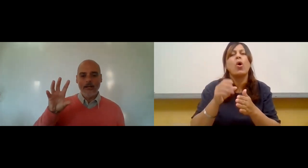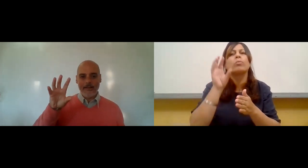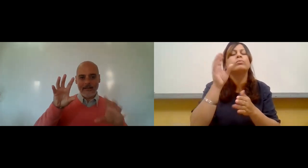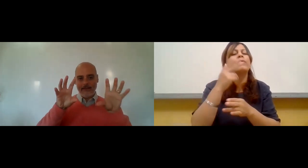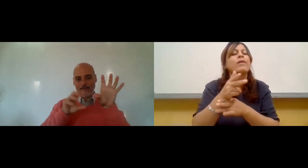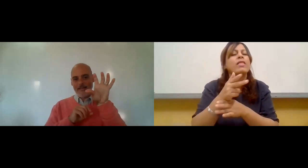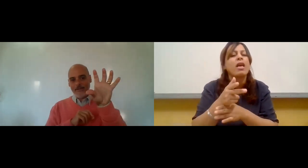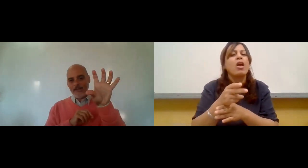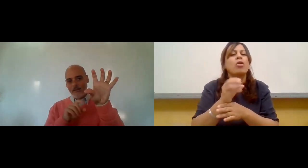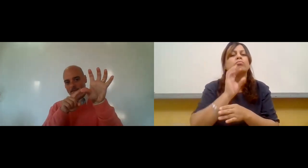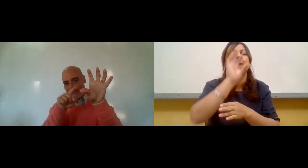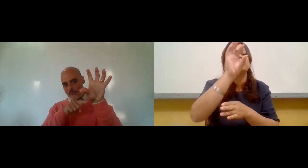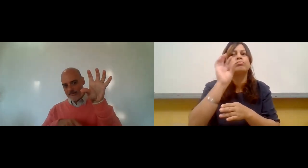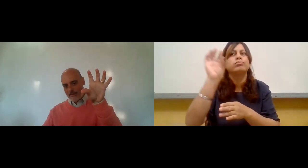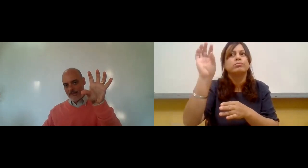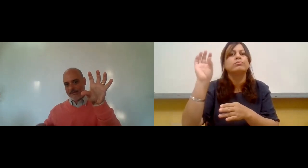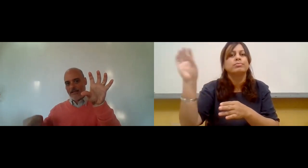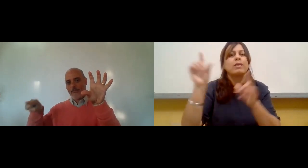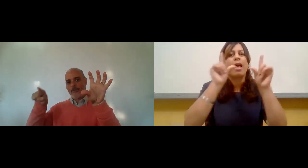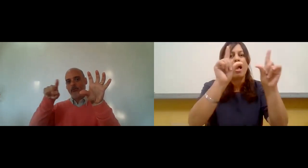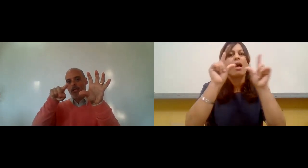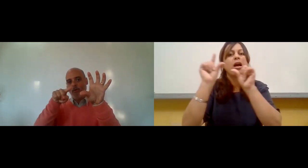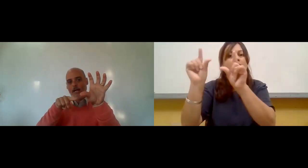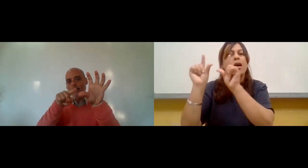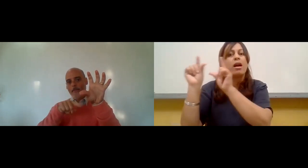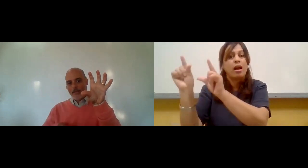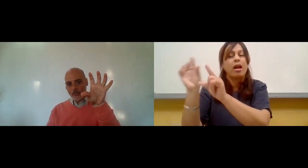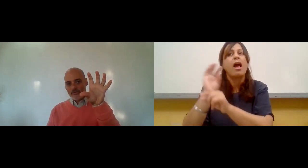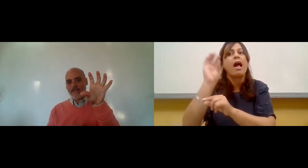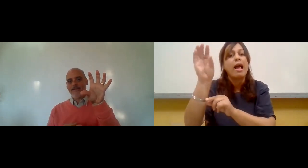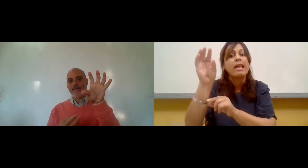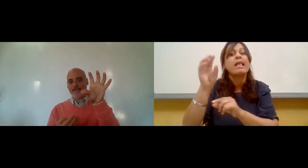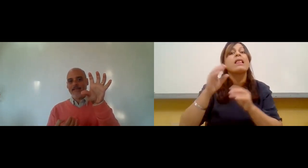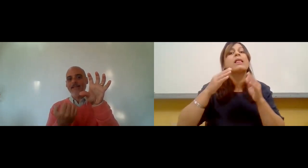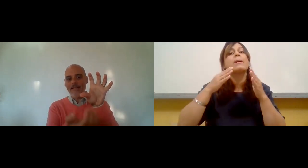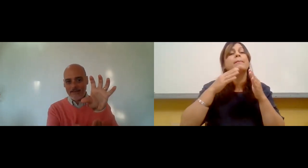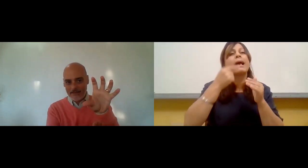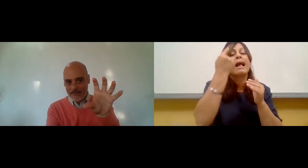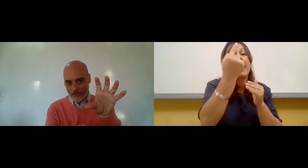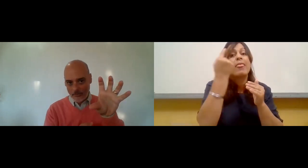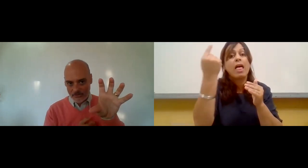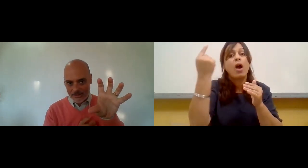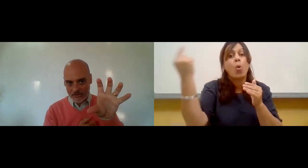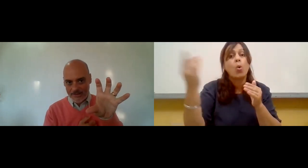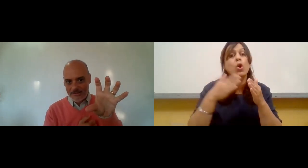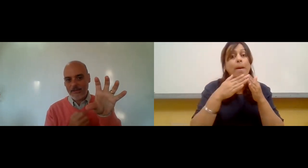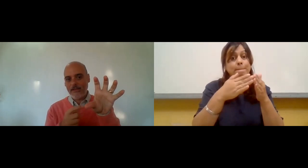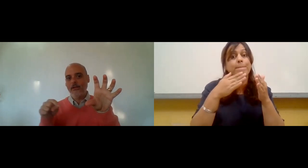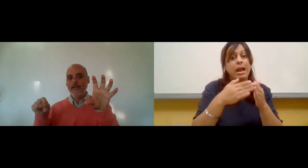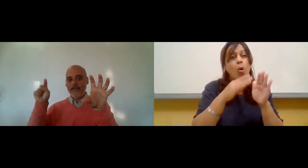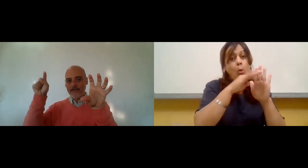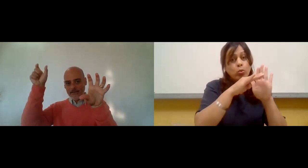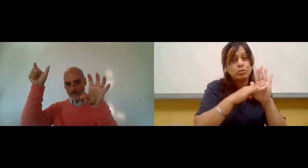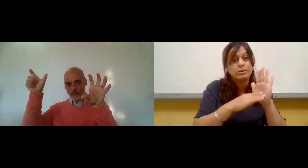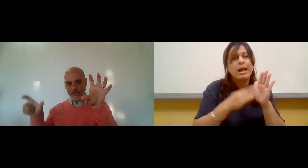como queda el video y a su vez está vinculado a preguntas que dirigen la comprensión lectora de ese